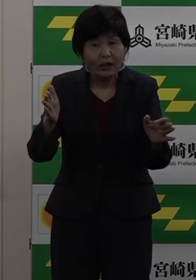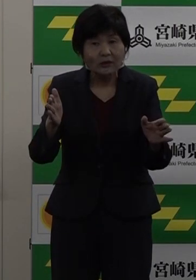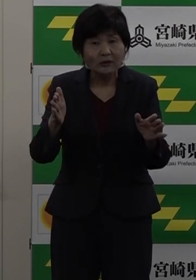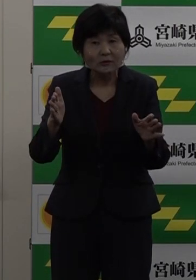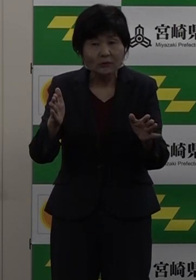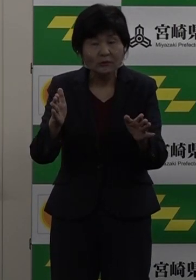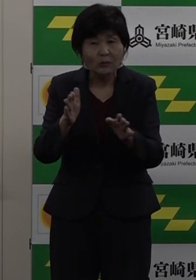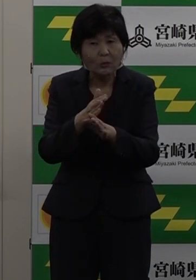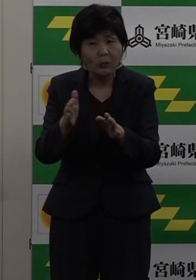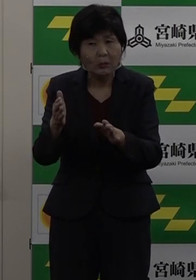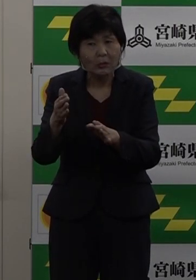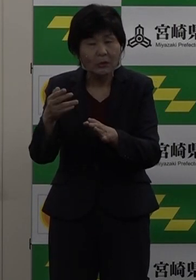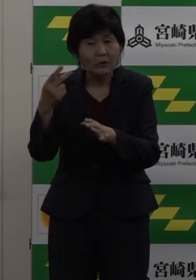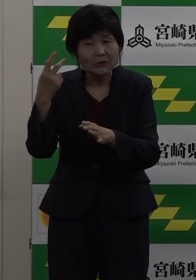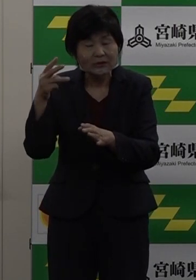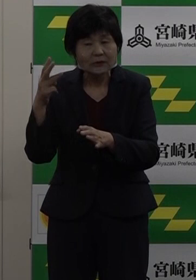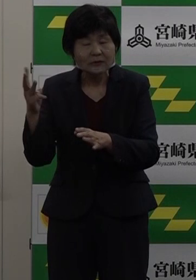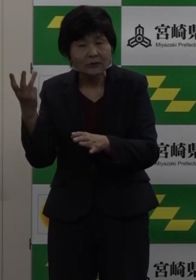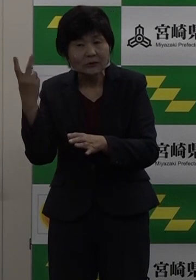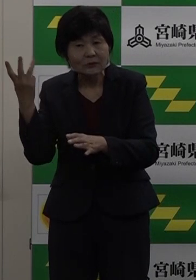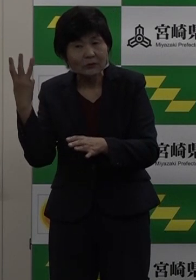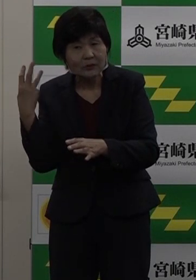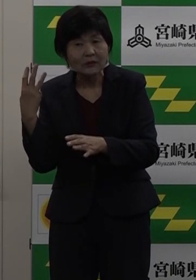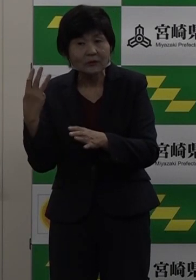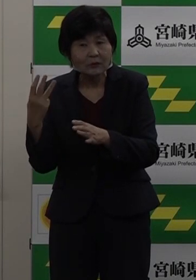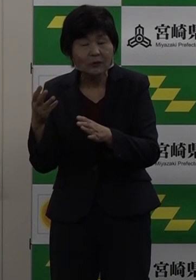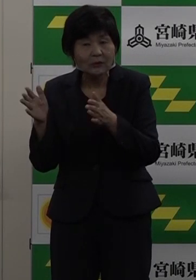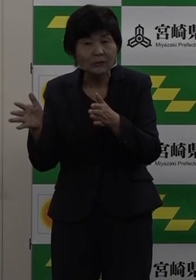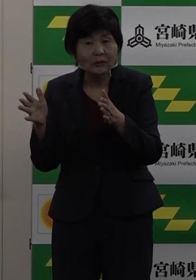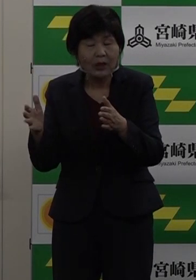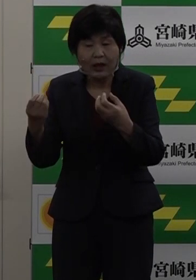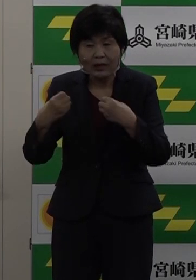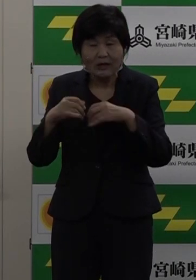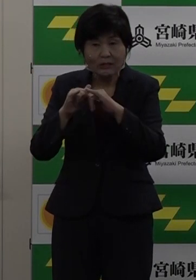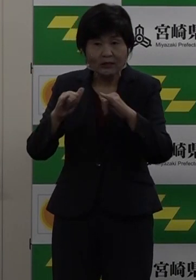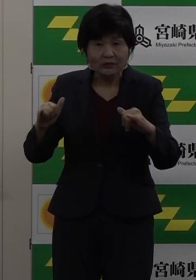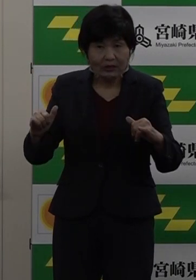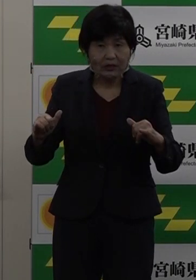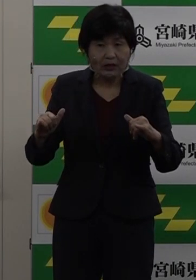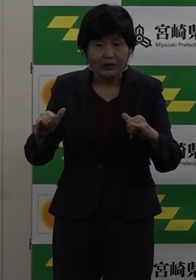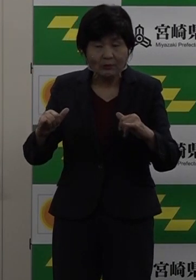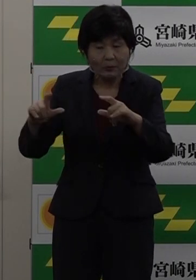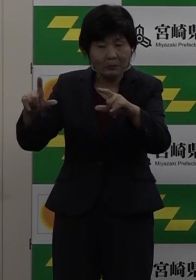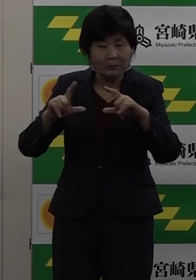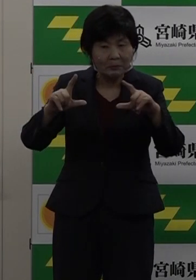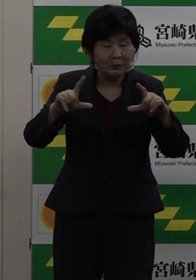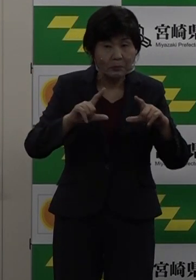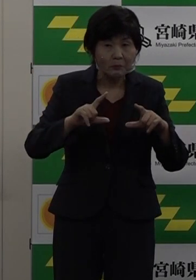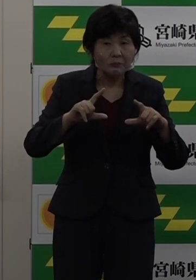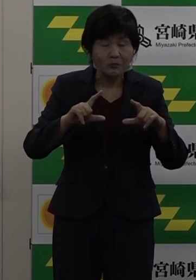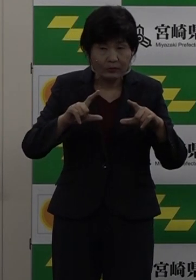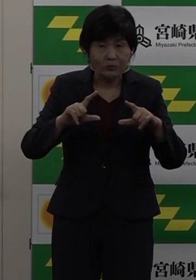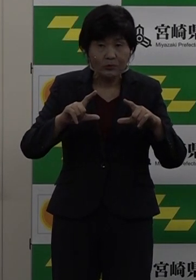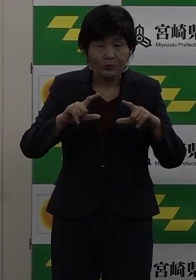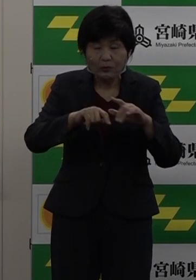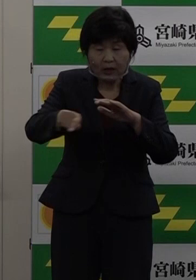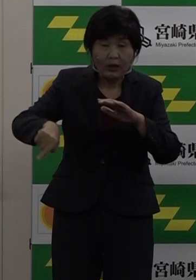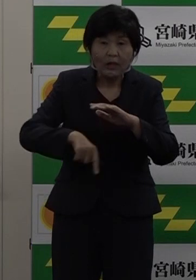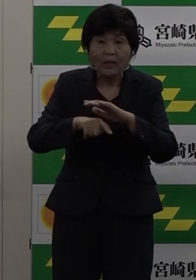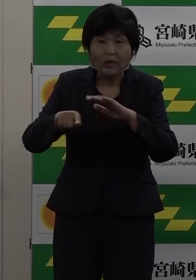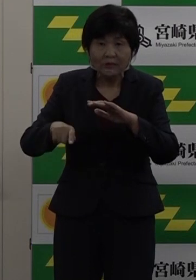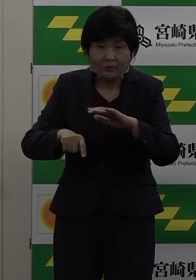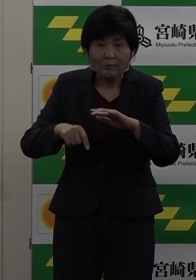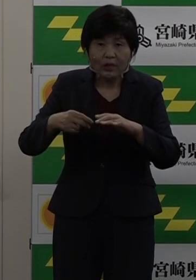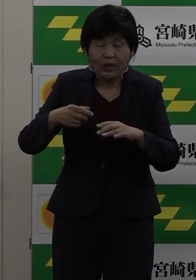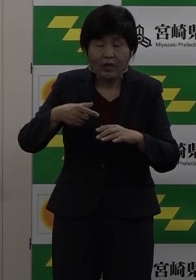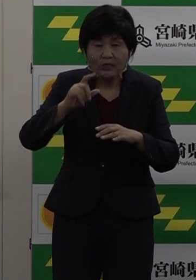日ですね、この県域の感染者として報告をしている中にはやはり飲食店に関